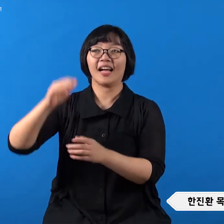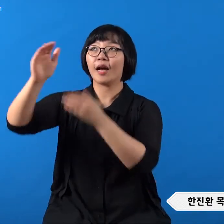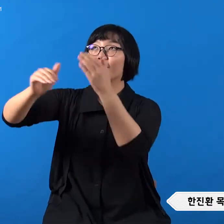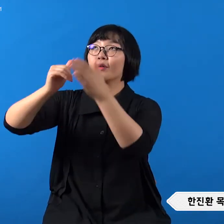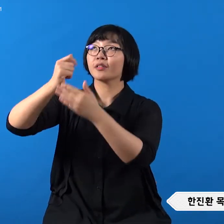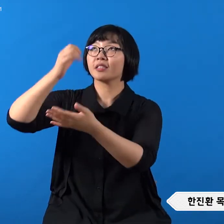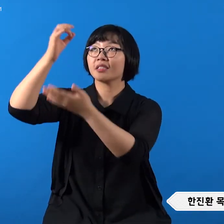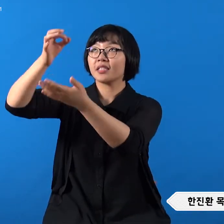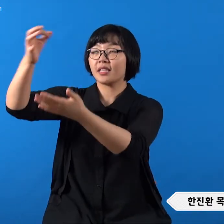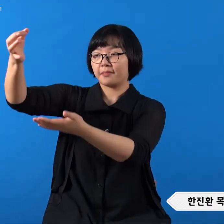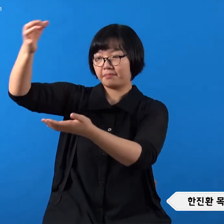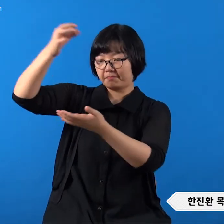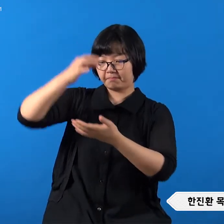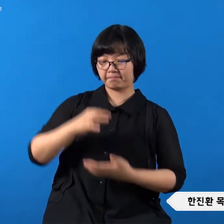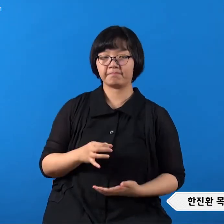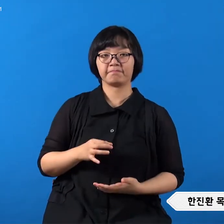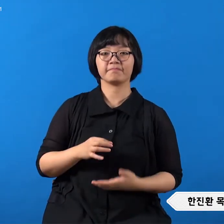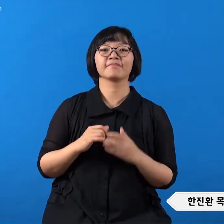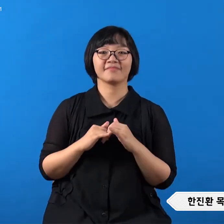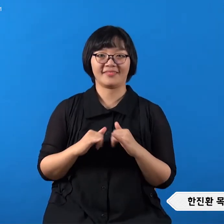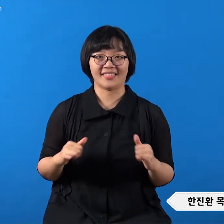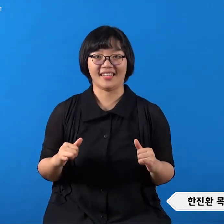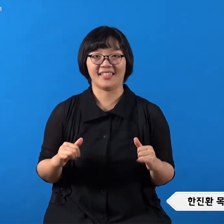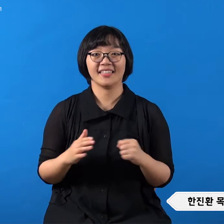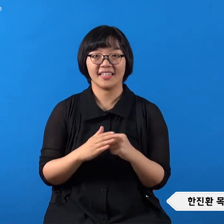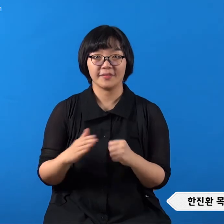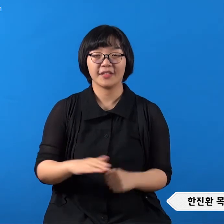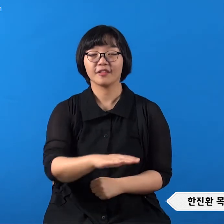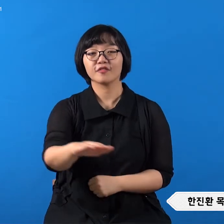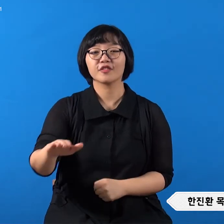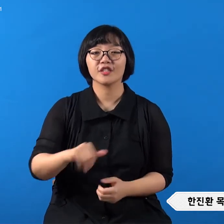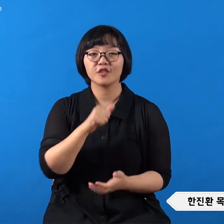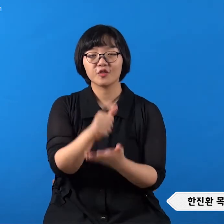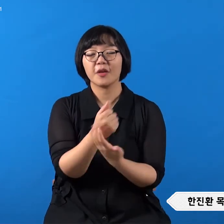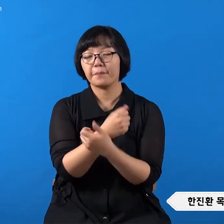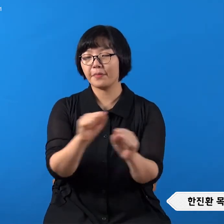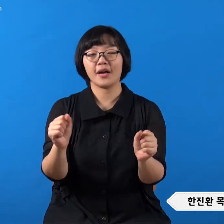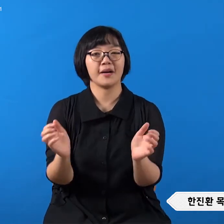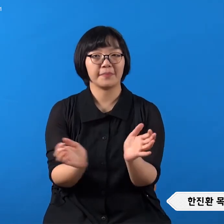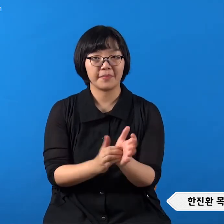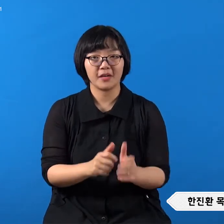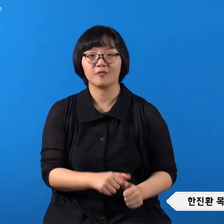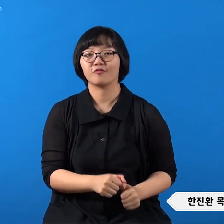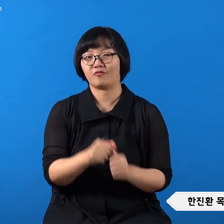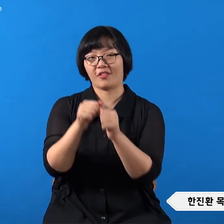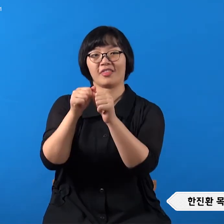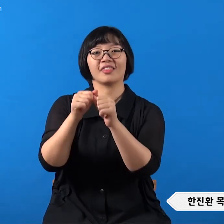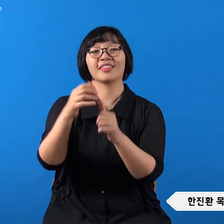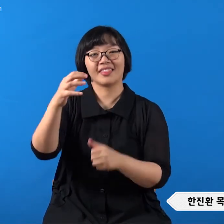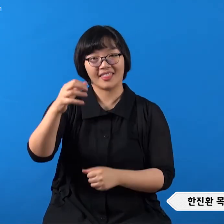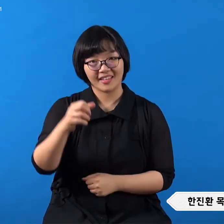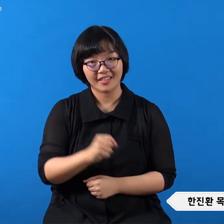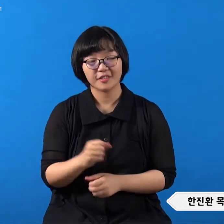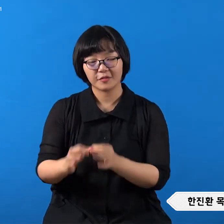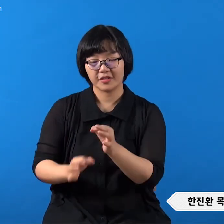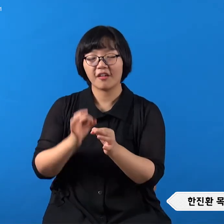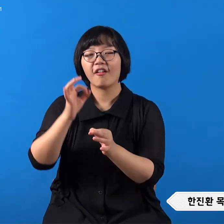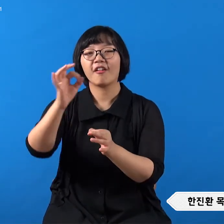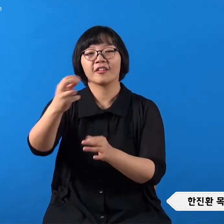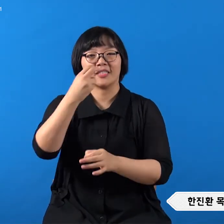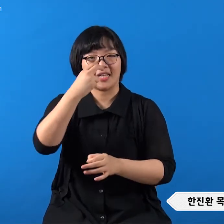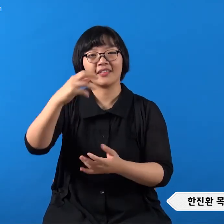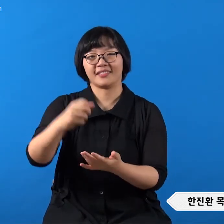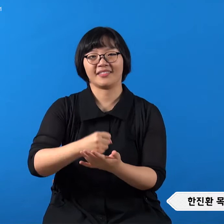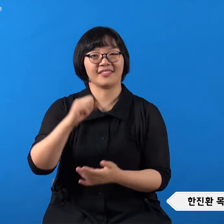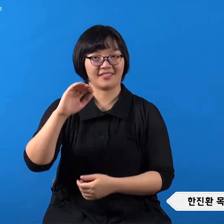그래서 우리는 죄사함도 얻고 구원도 얻었습니다. 영생도 소유하게 됐습니다.